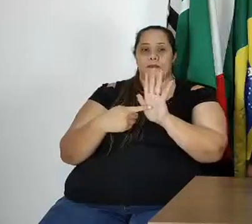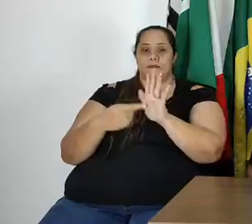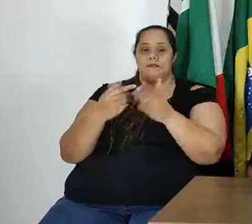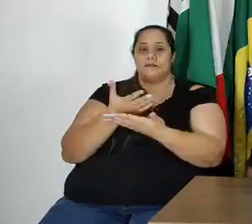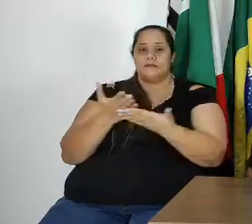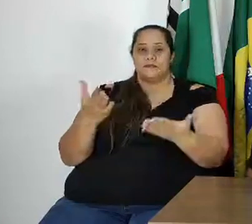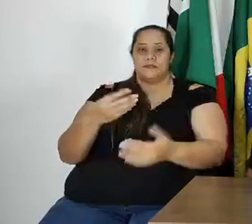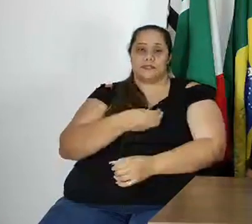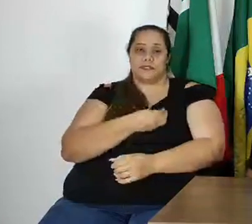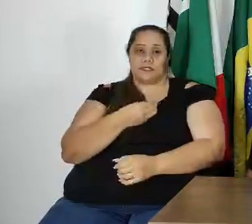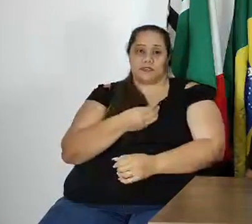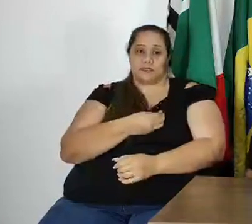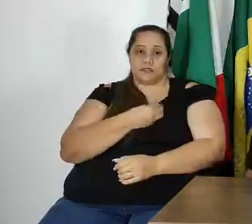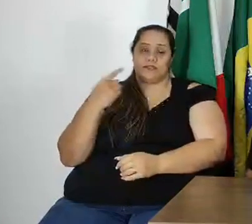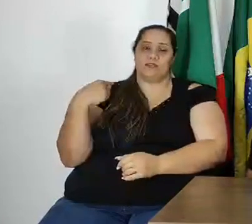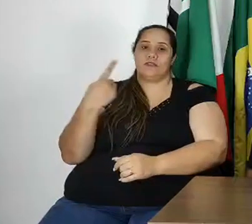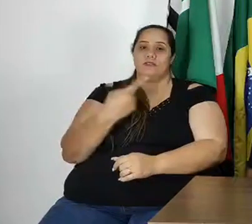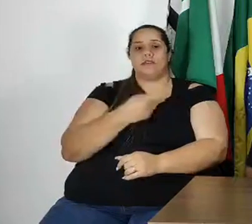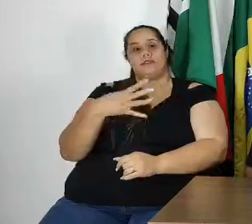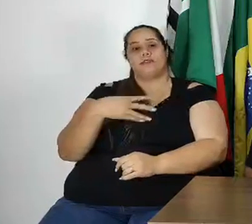dos nossos filhos.